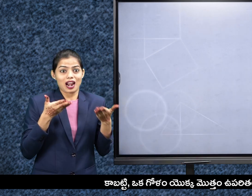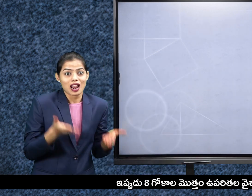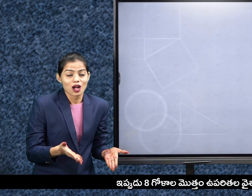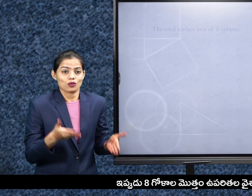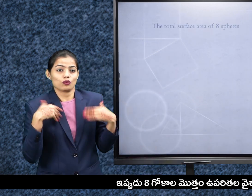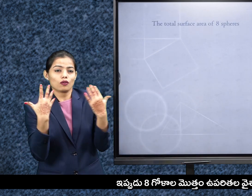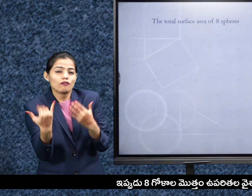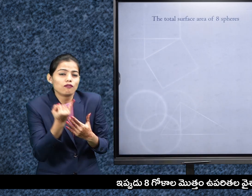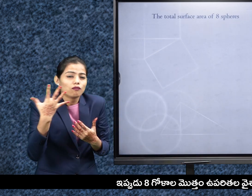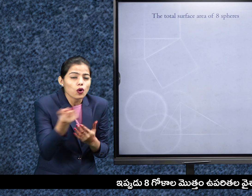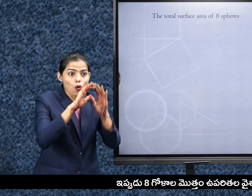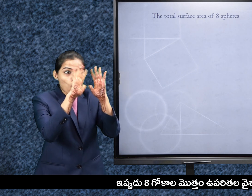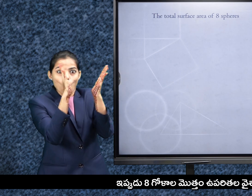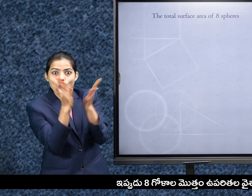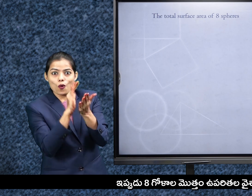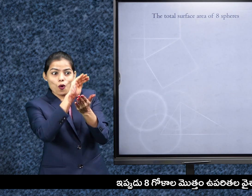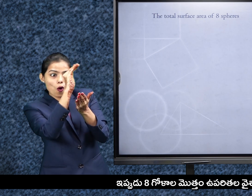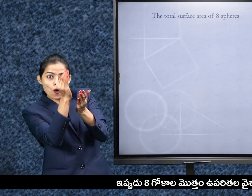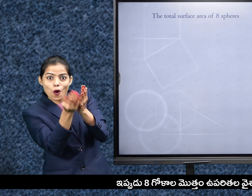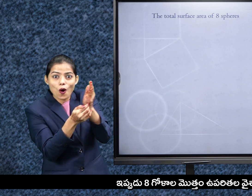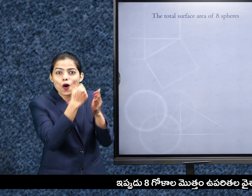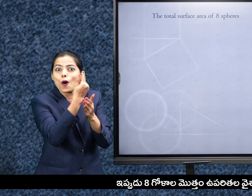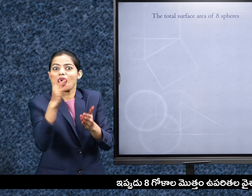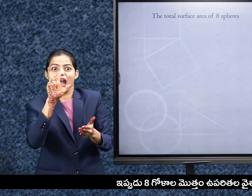ఇప్పుడు 8 గోళాల మొత్తం ఉపరితల వైశాల్యాన్ని కనుక్కోవాలి.